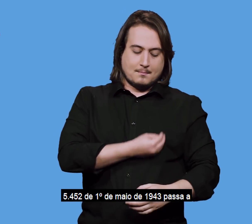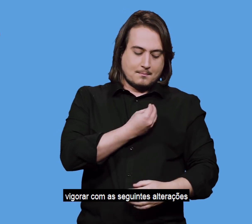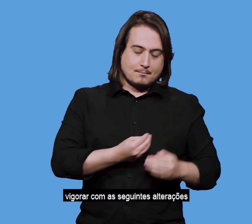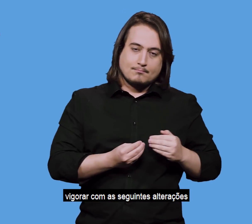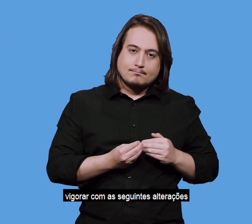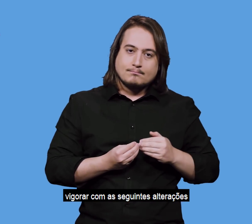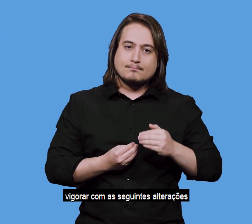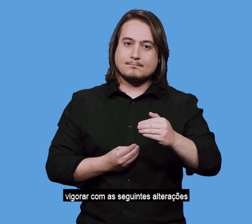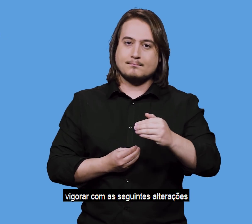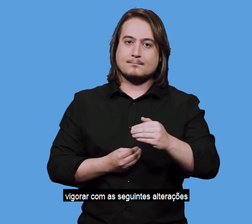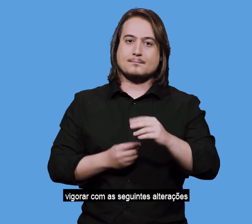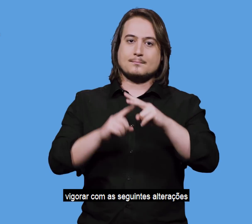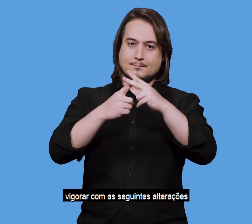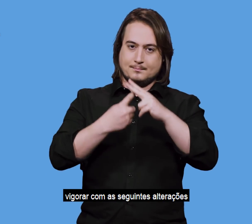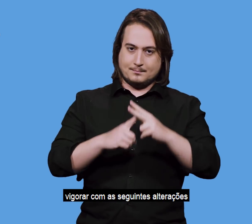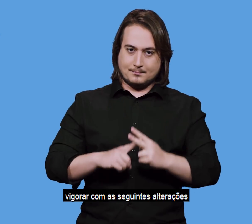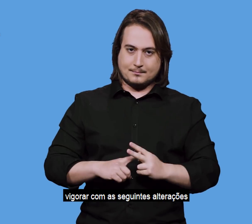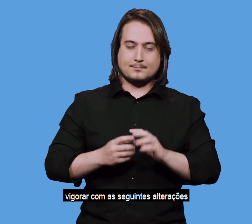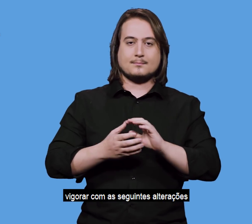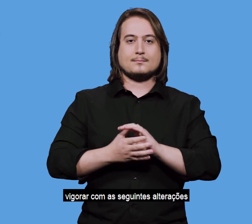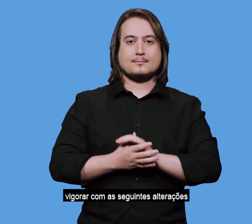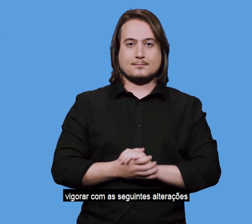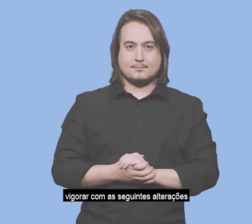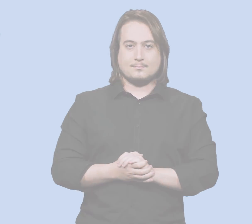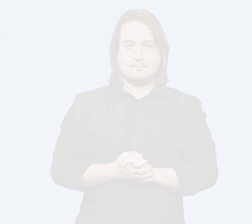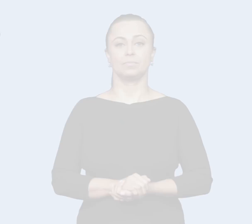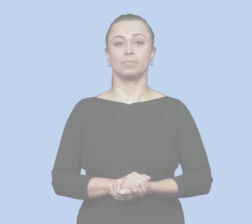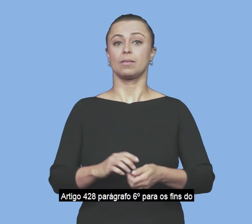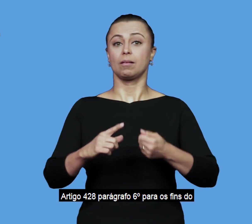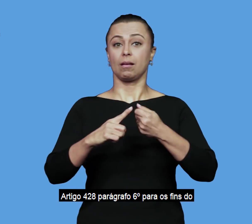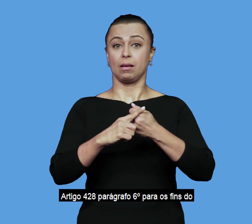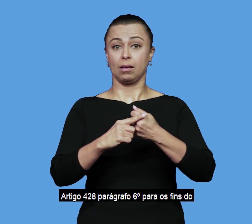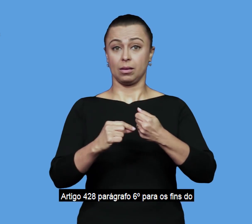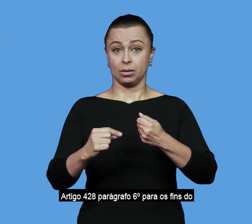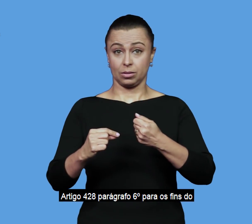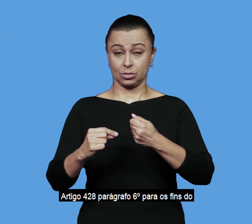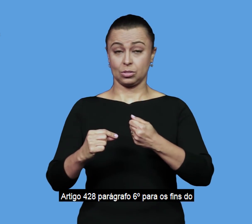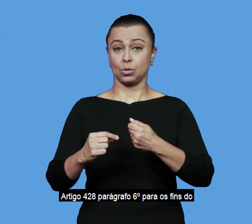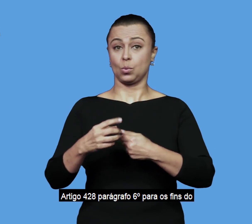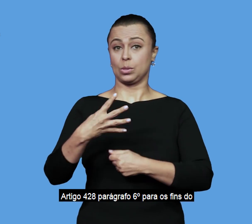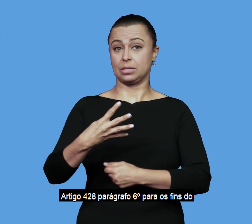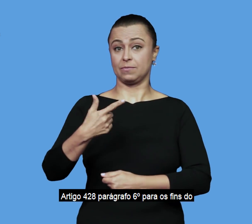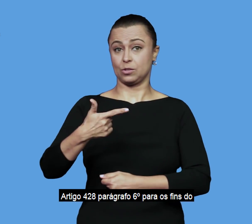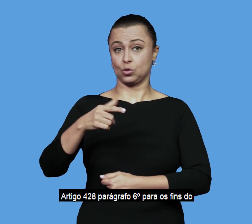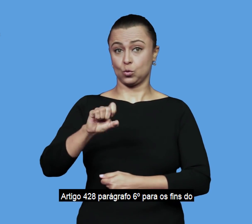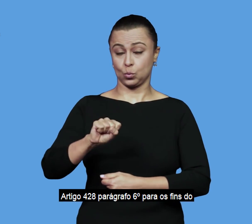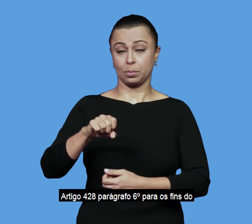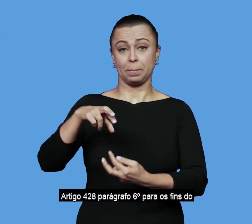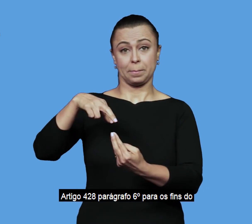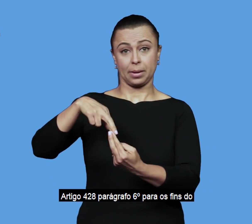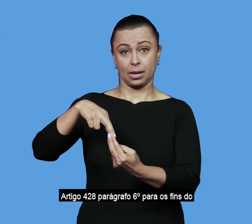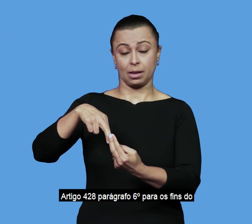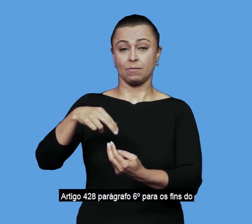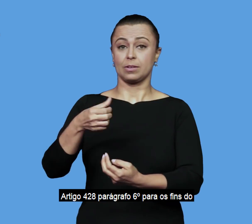vigorar com as seguintes alterações artigo 428 parágrafo 6º